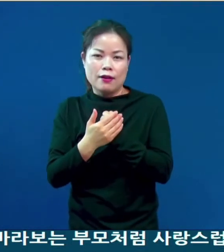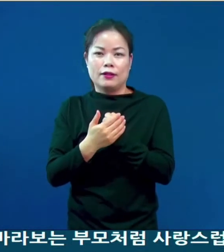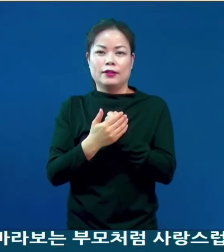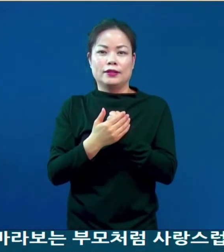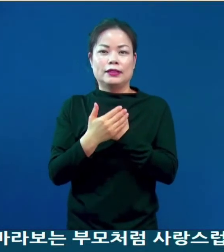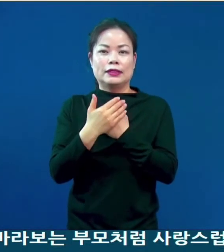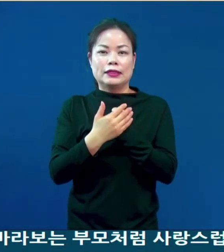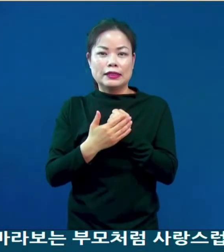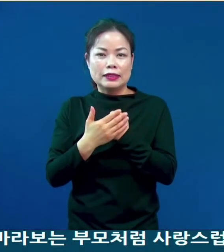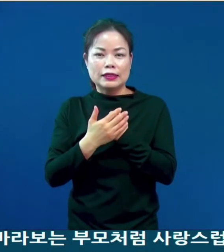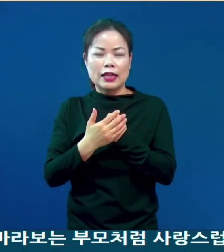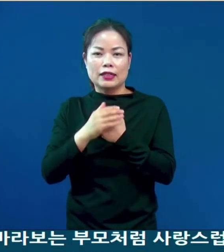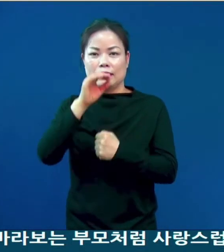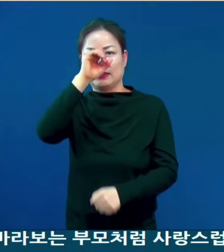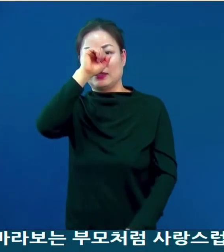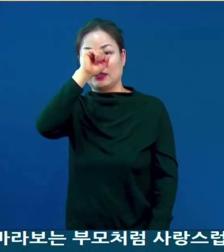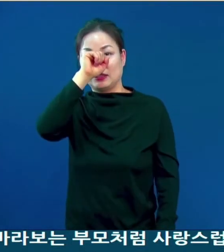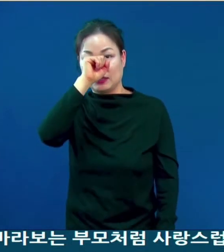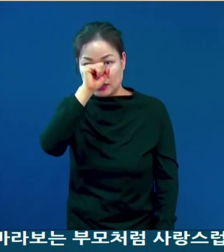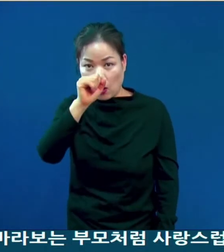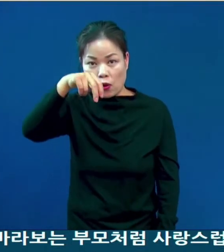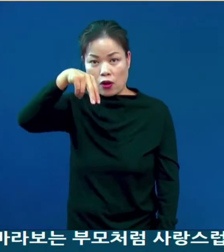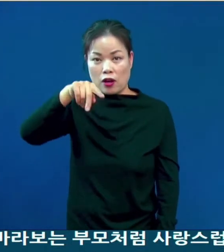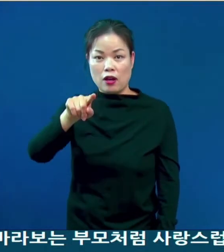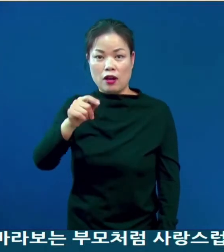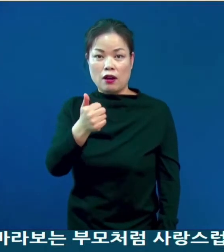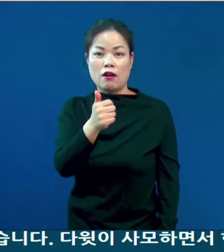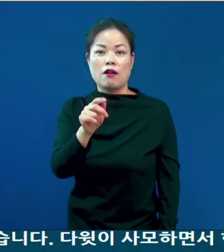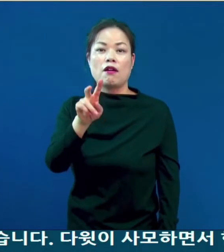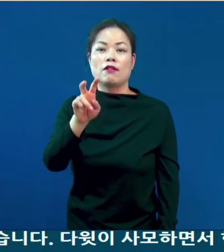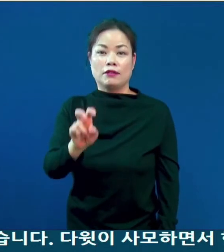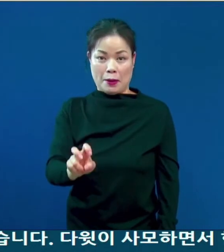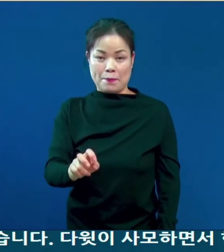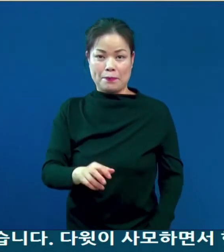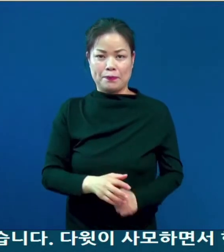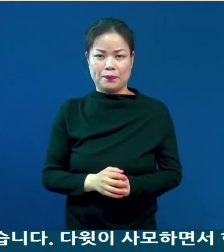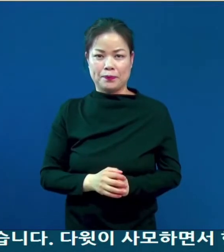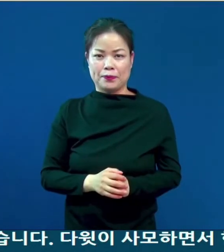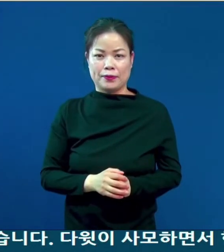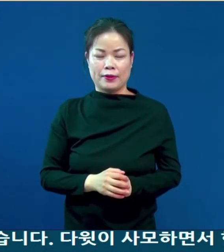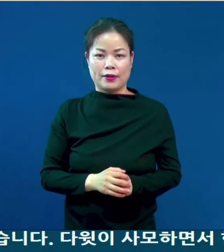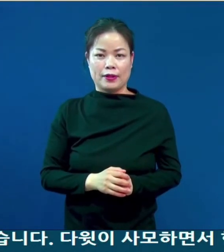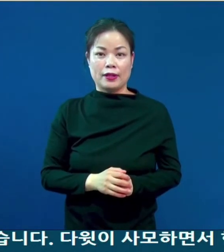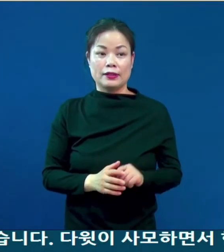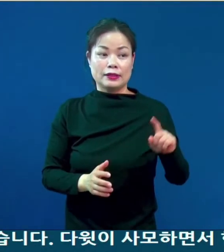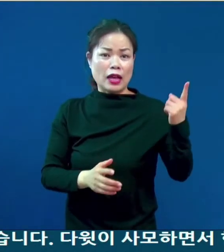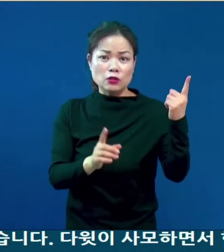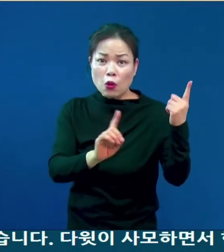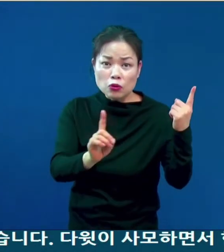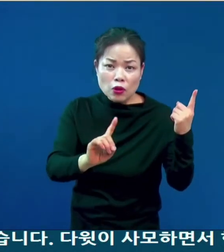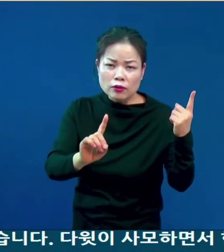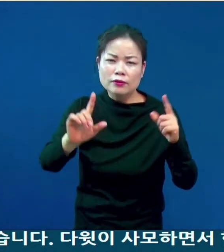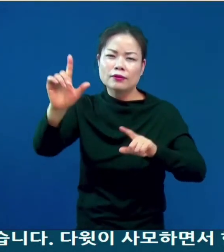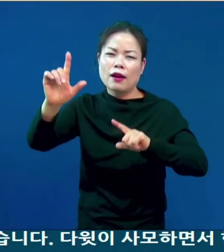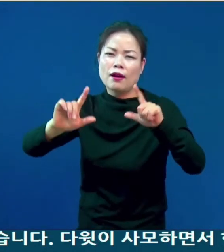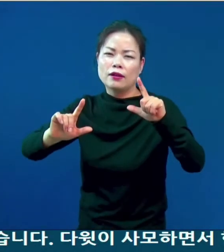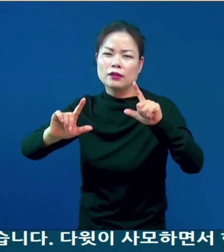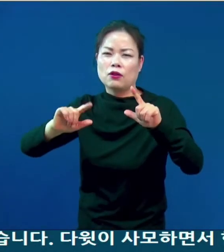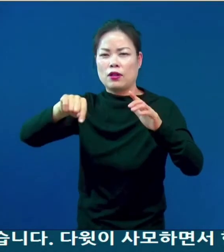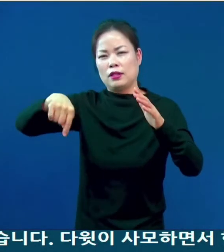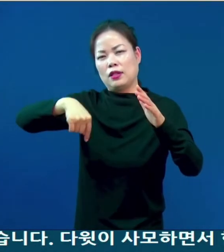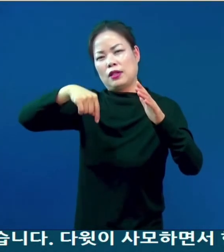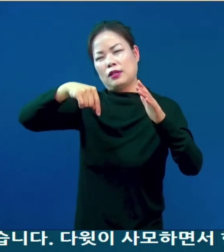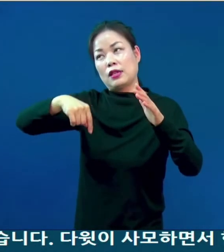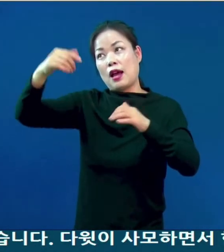은혜, 선함이라고 의미할 수 있는데요, 한마디로 말하면 이것입니다. 다윗은 어떤 상황 가운데 처해